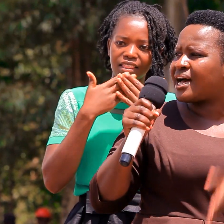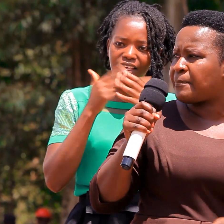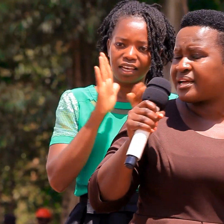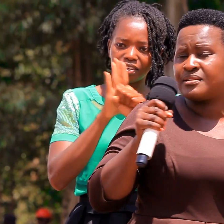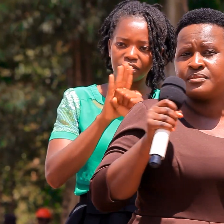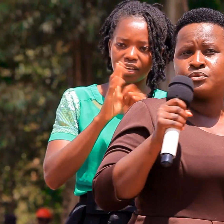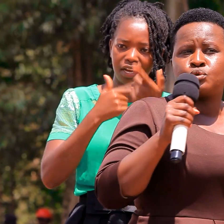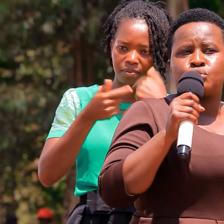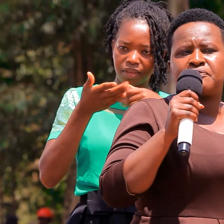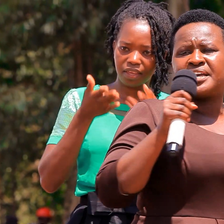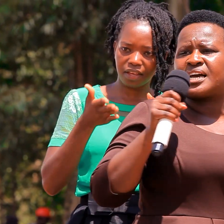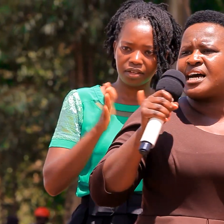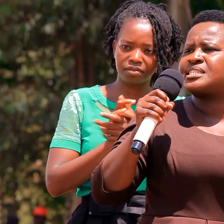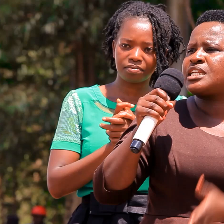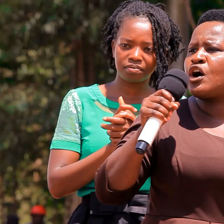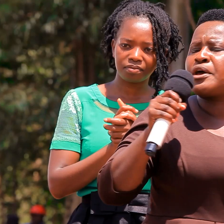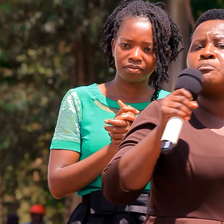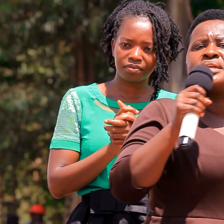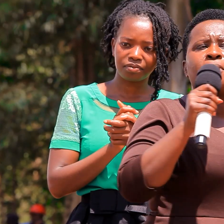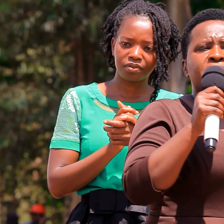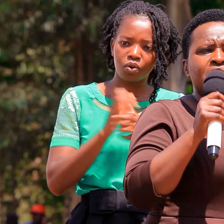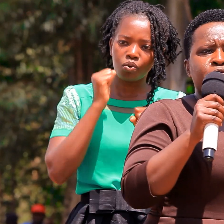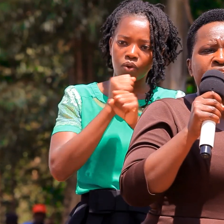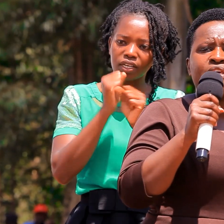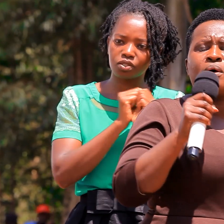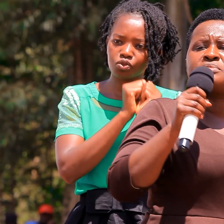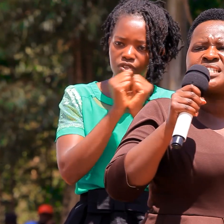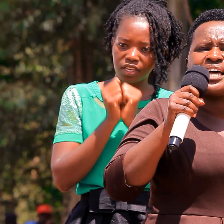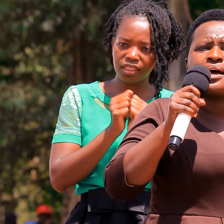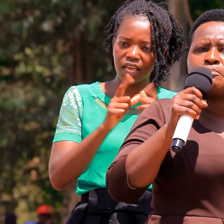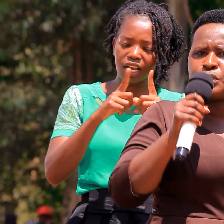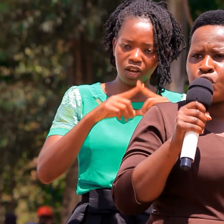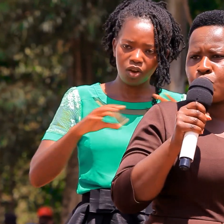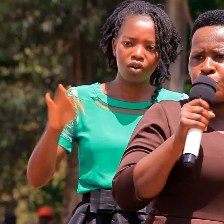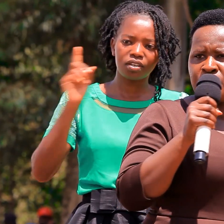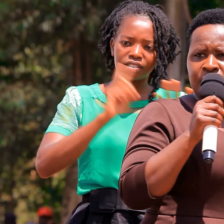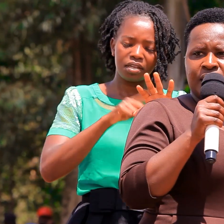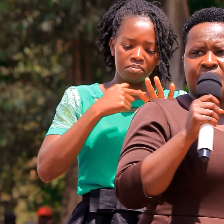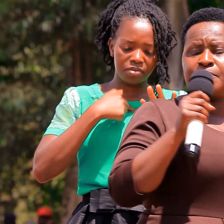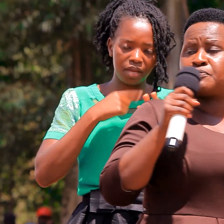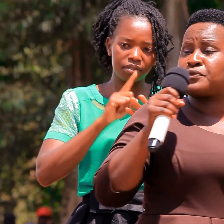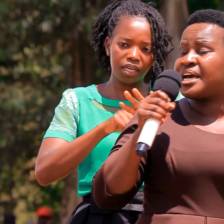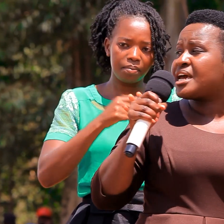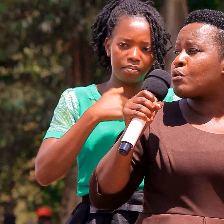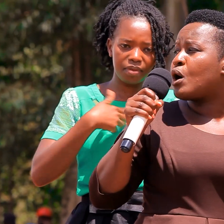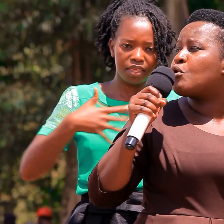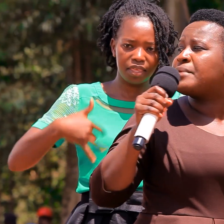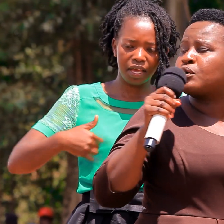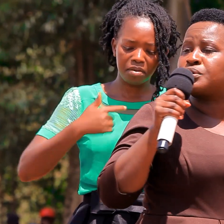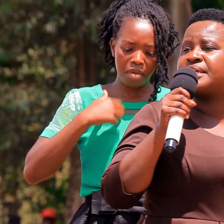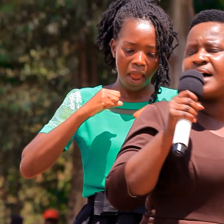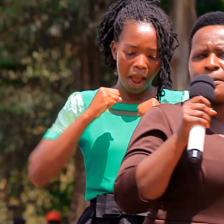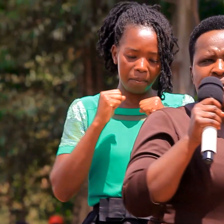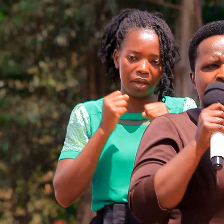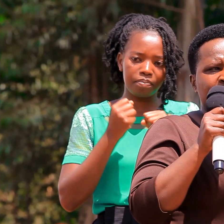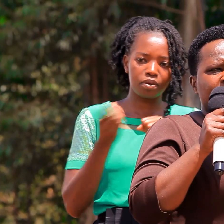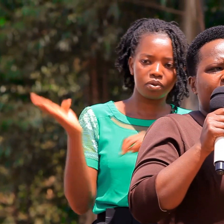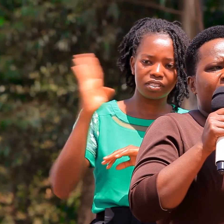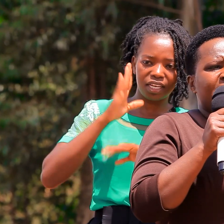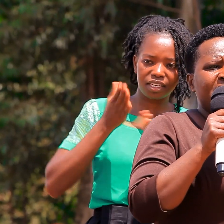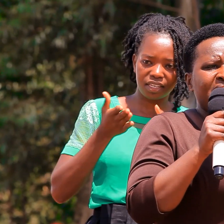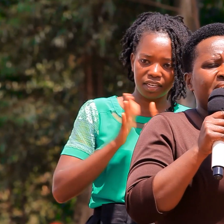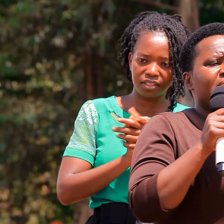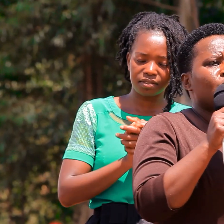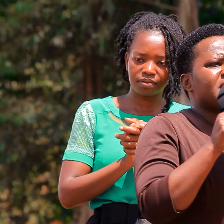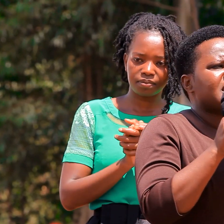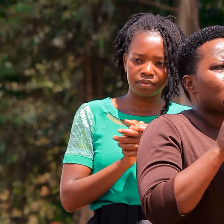kuja hapa. Tumefanya kazi nawe muda mrefu nikiwa msichana mdogo na nimefurahia kuwa umerudi hapa.